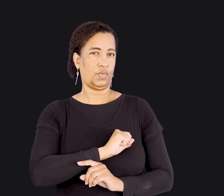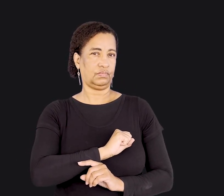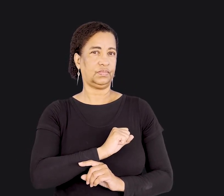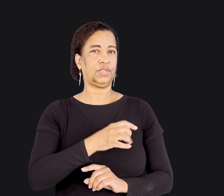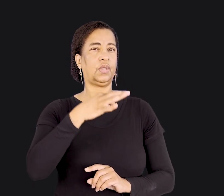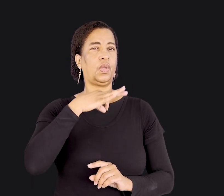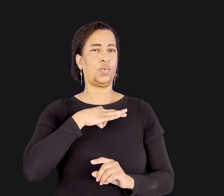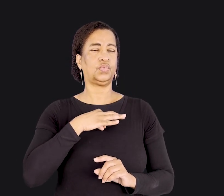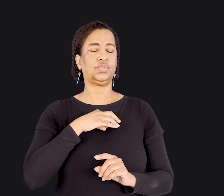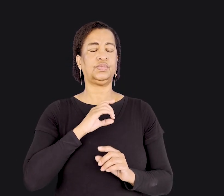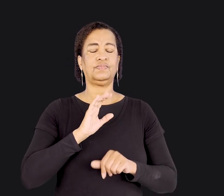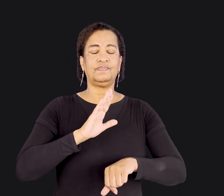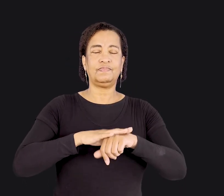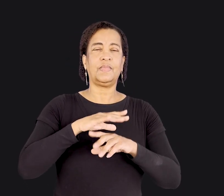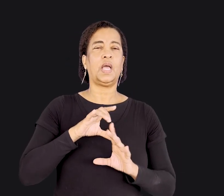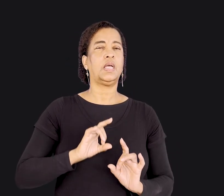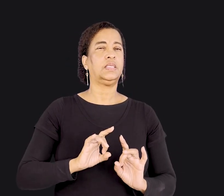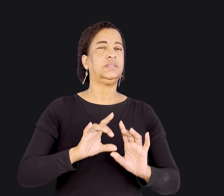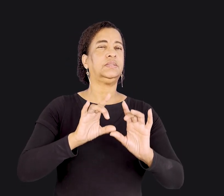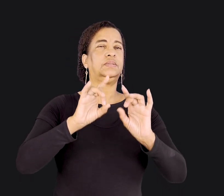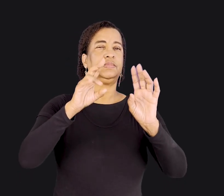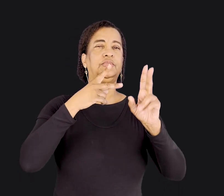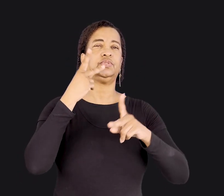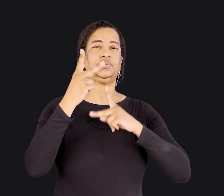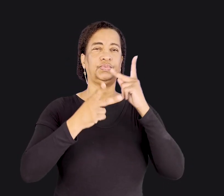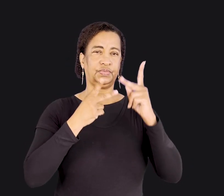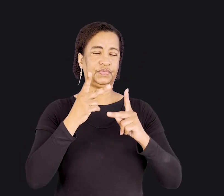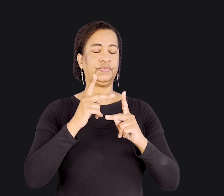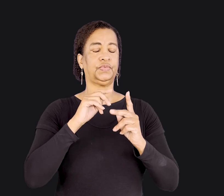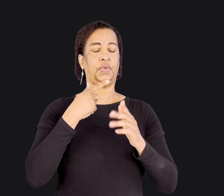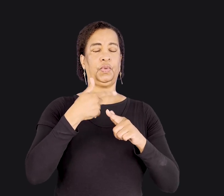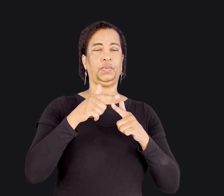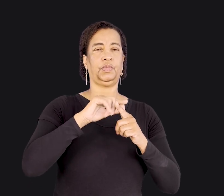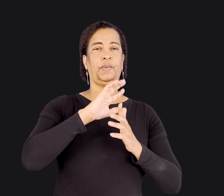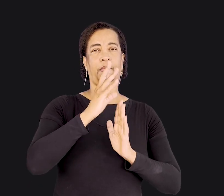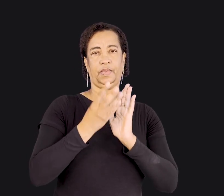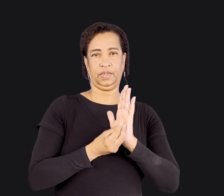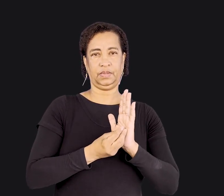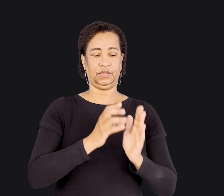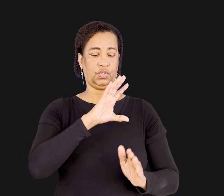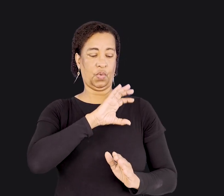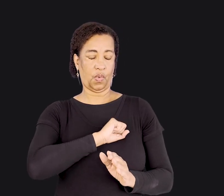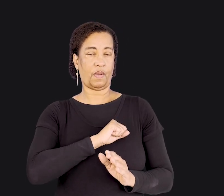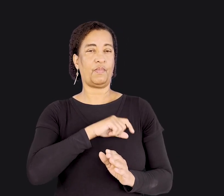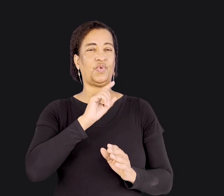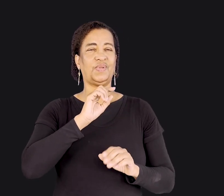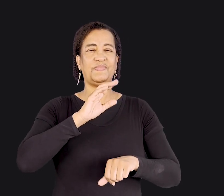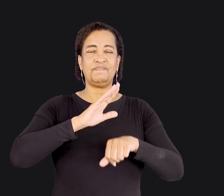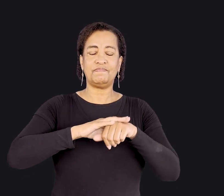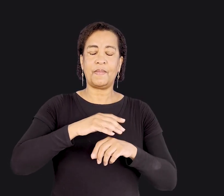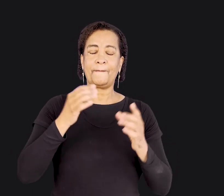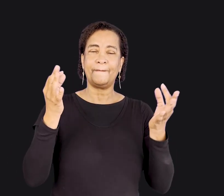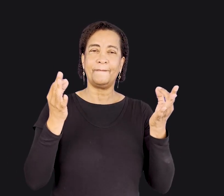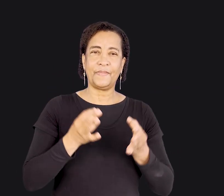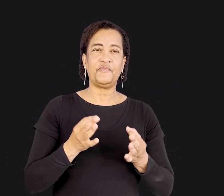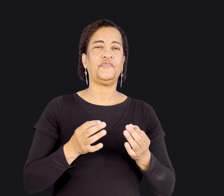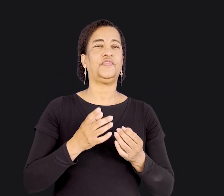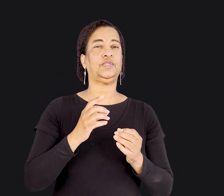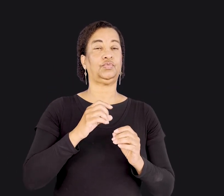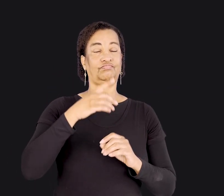resolver os problemas dentro da igreja. O amor é mais eficiente do que os dons espirituais na solução dos problemas